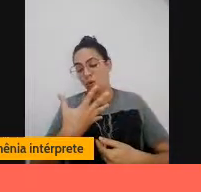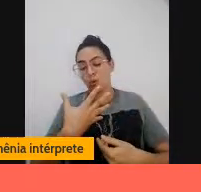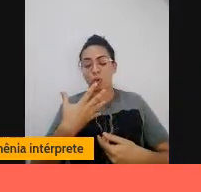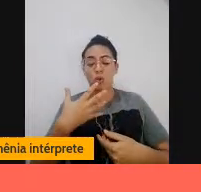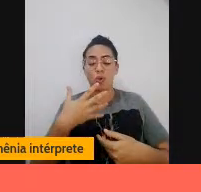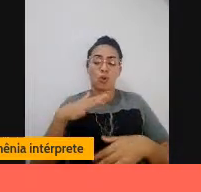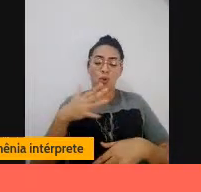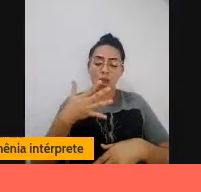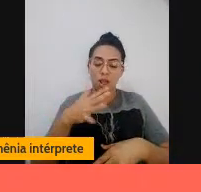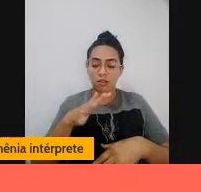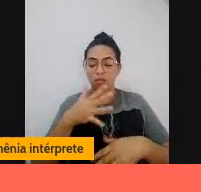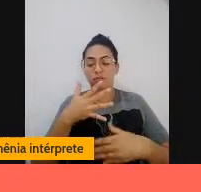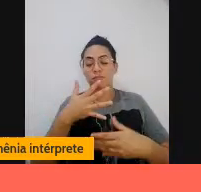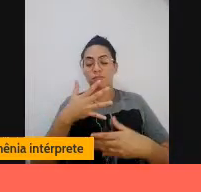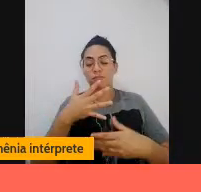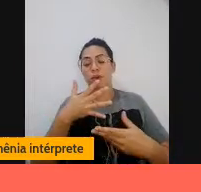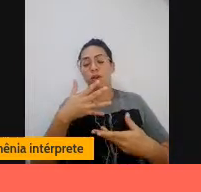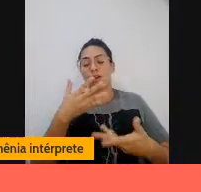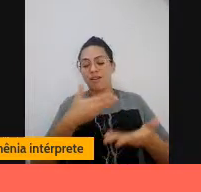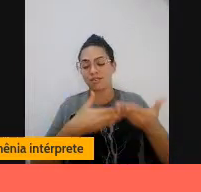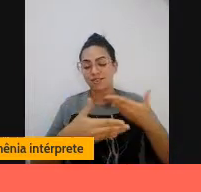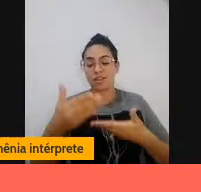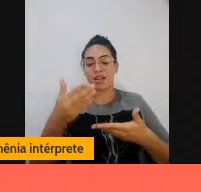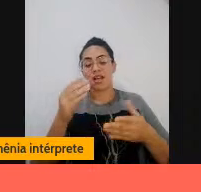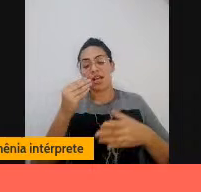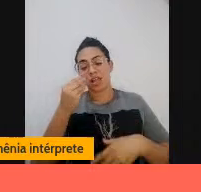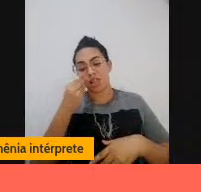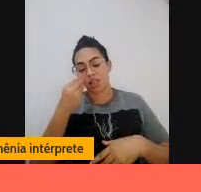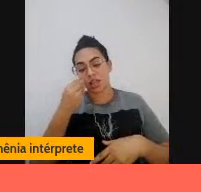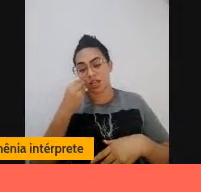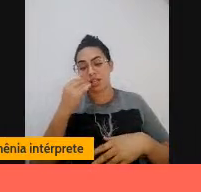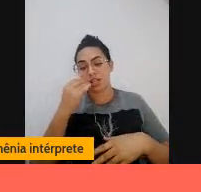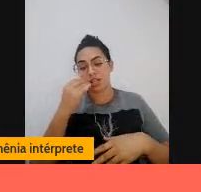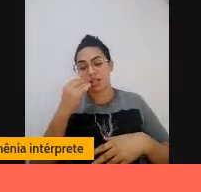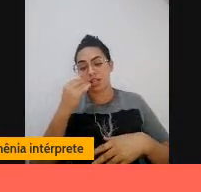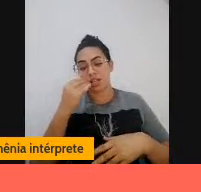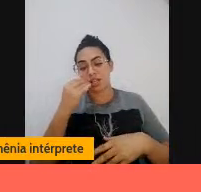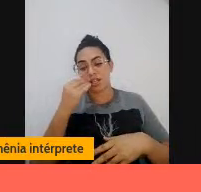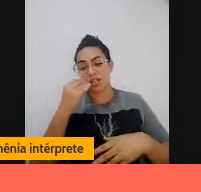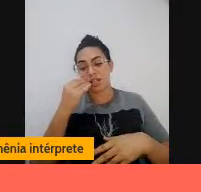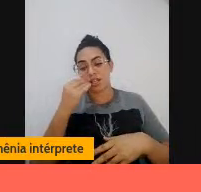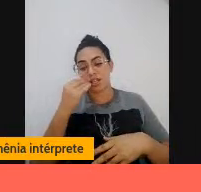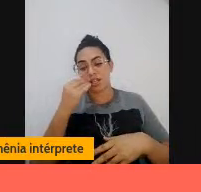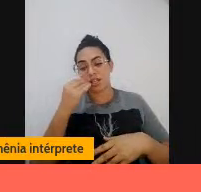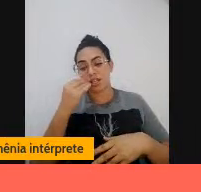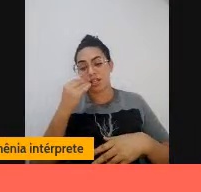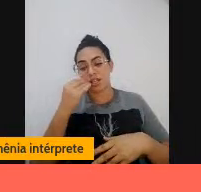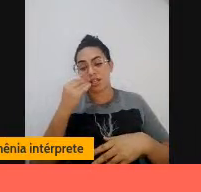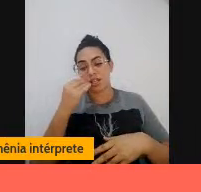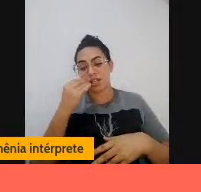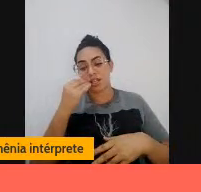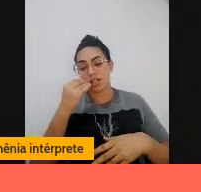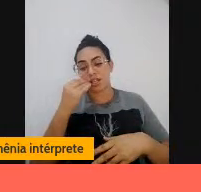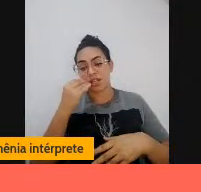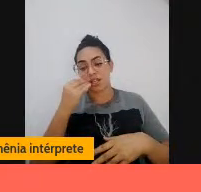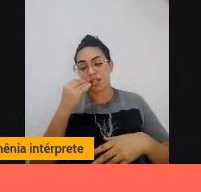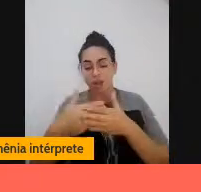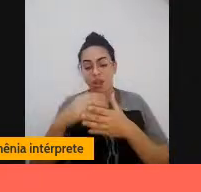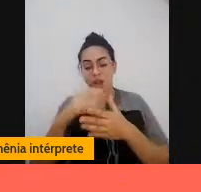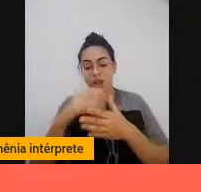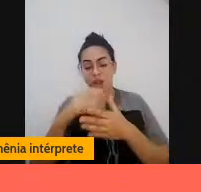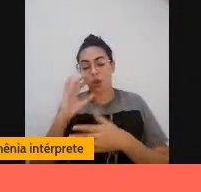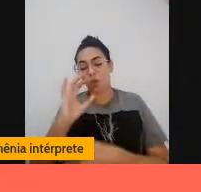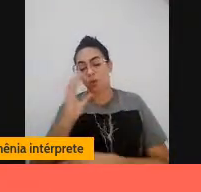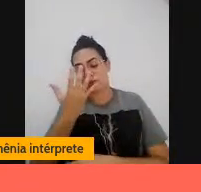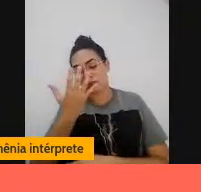sendo tão boas, tentar ir resolvendo os problemas juntos que vinham acontecendo durante o percurso para que a gente